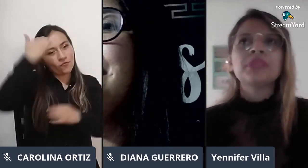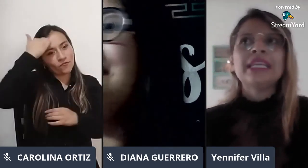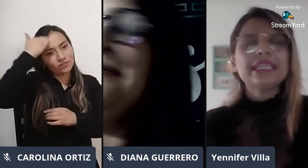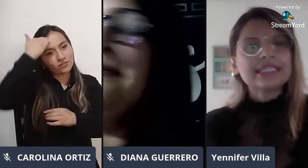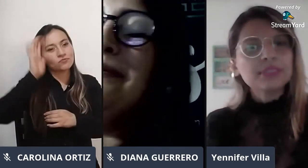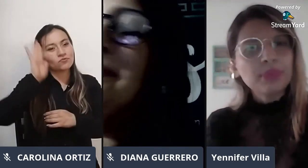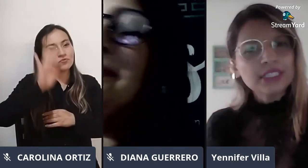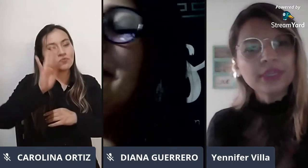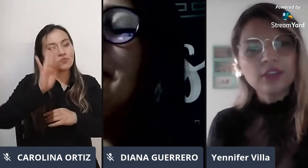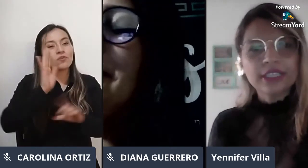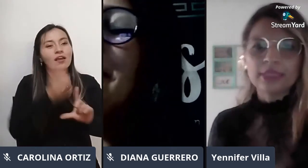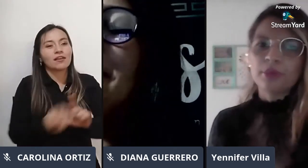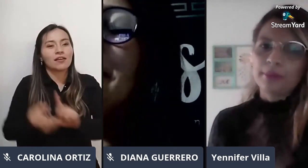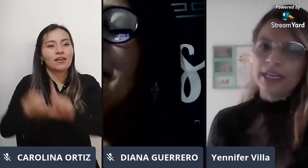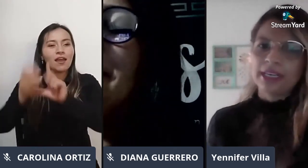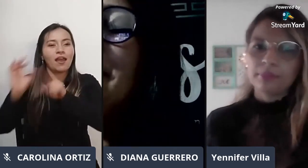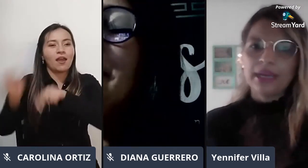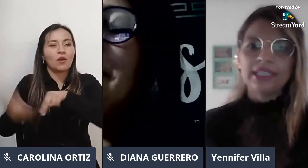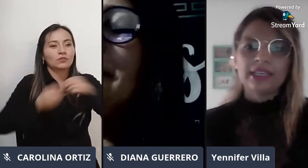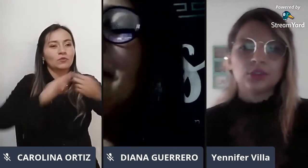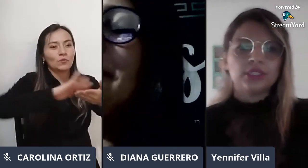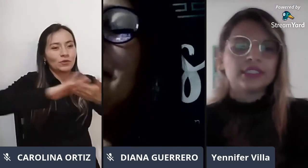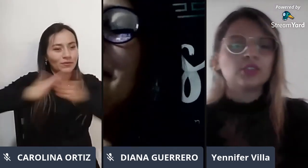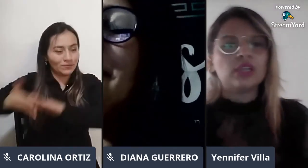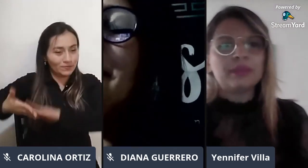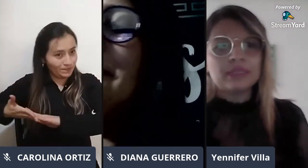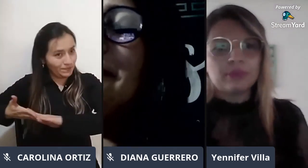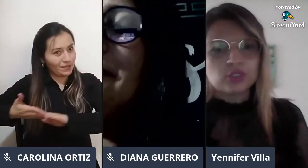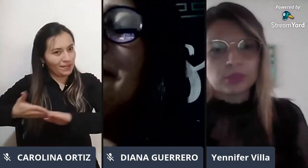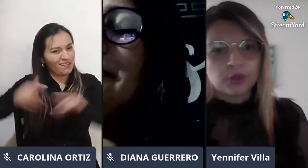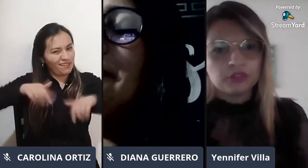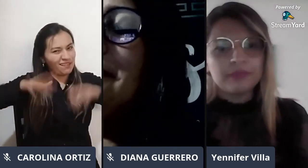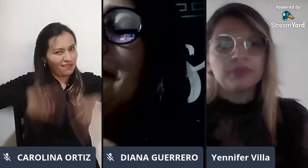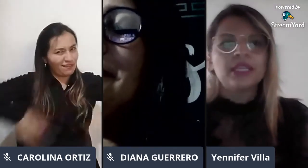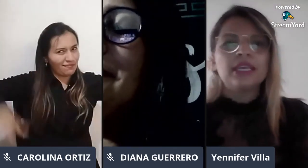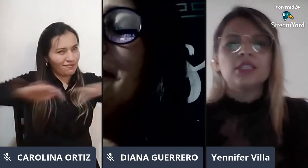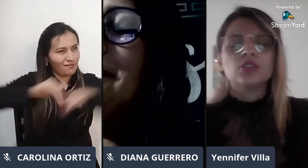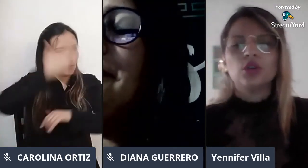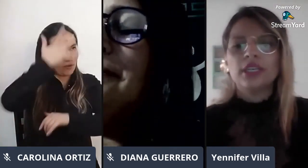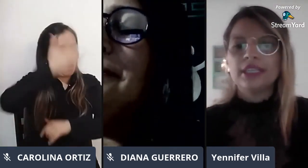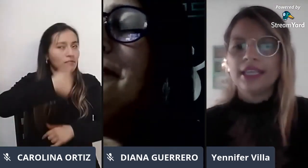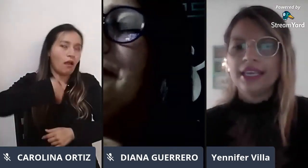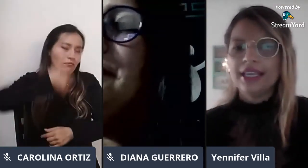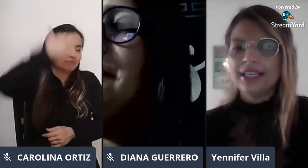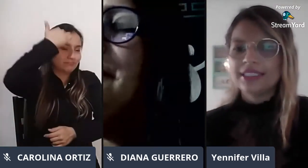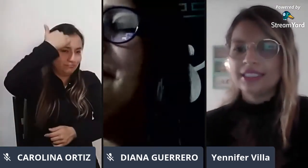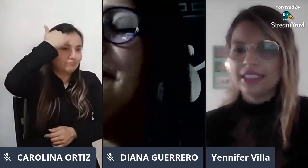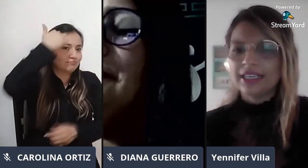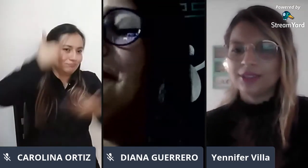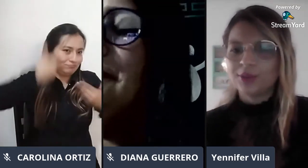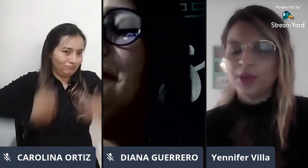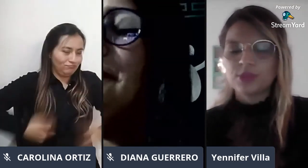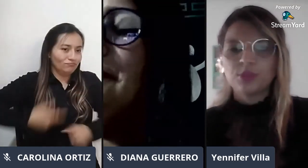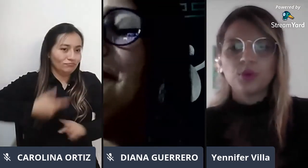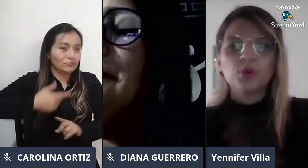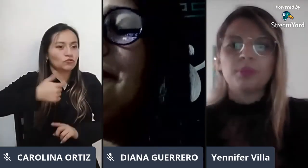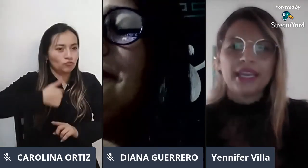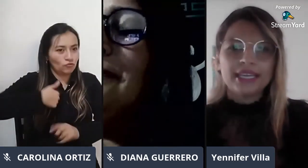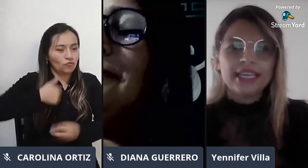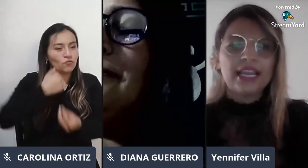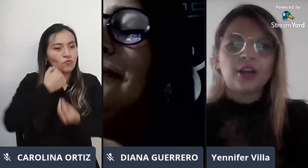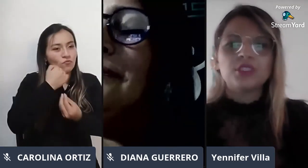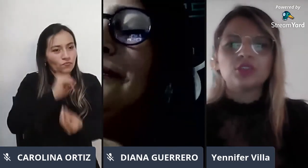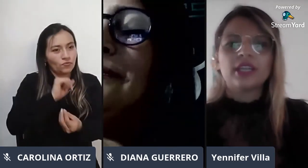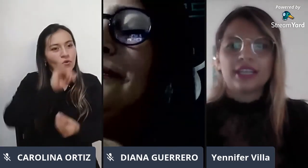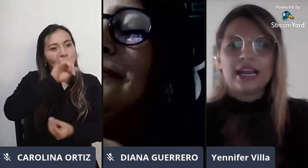comunitaria y este espacio me conecta por varias razones. No solamente por ser profe, soy del sindicato